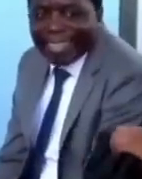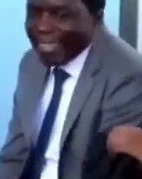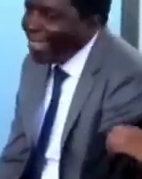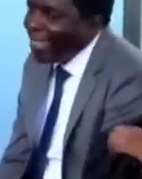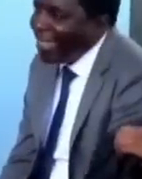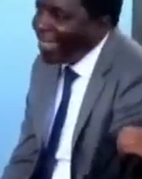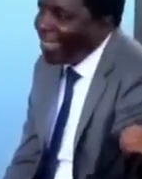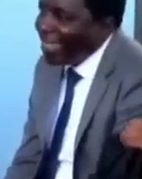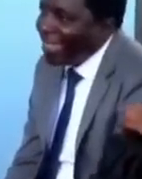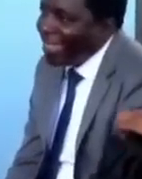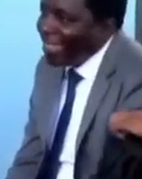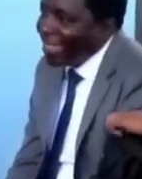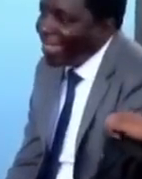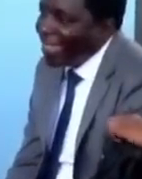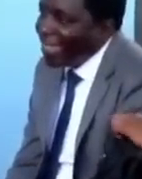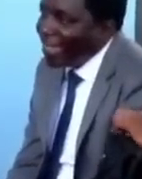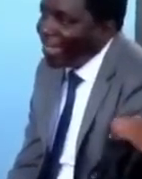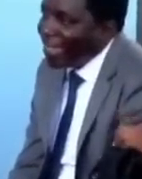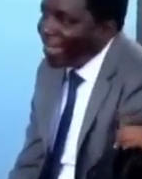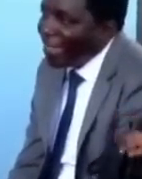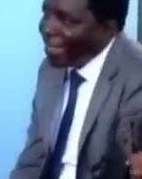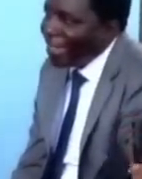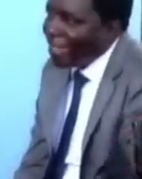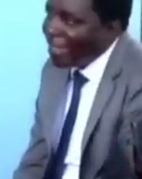Ziko tofauti kabisa.